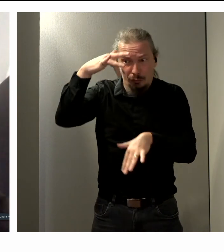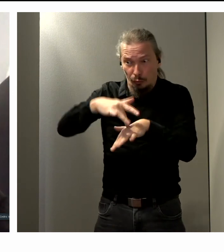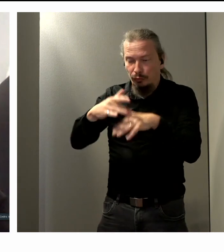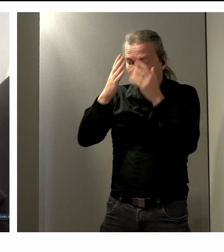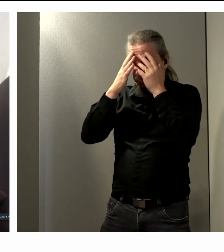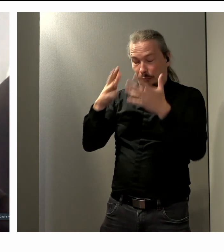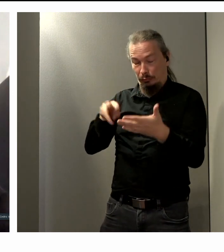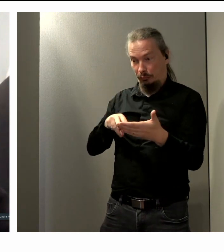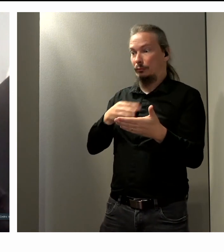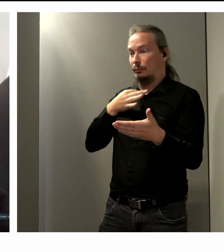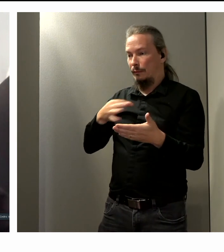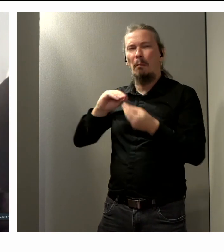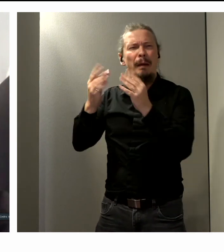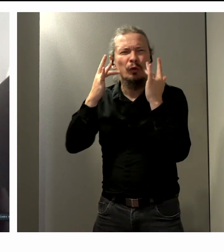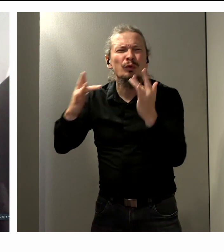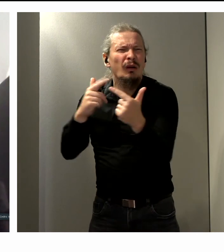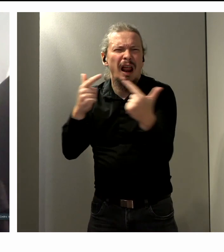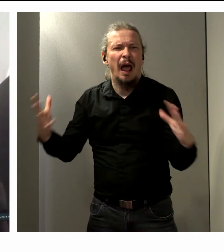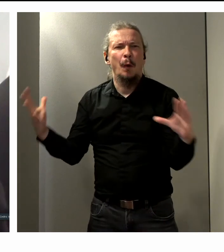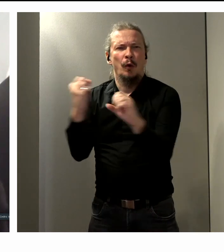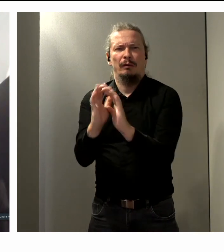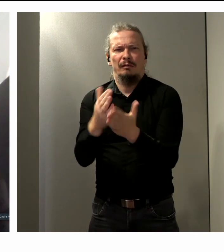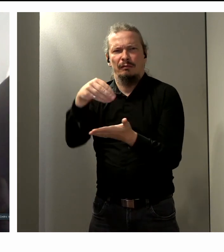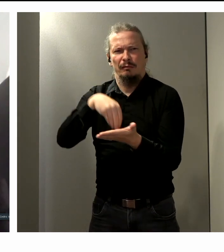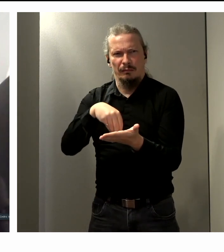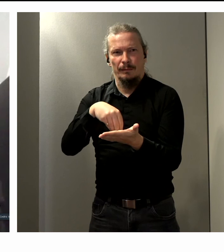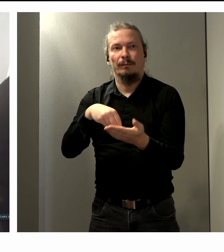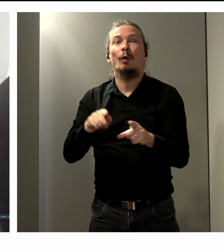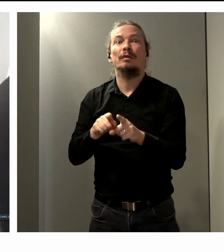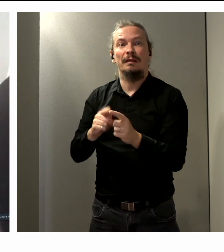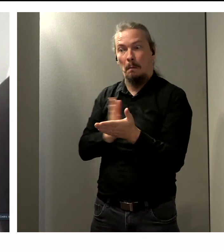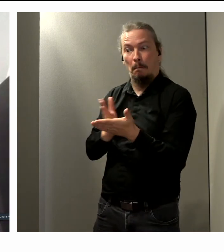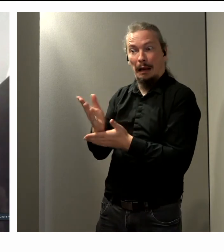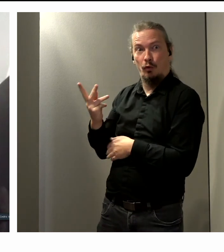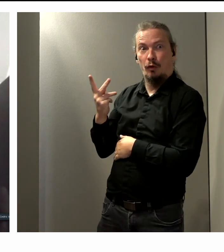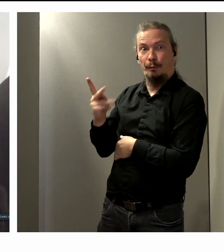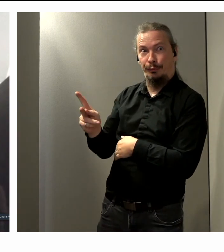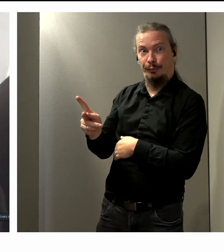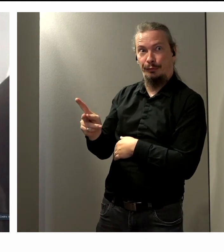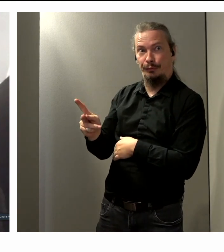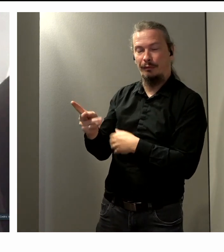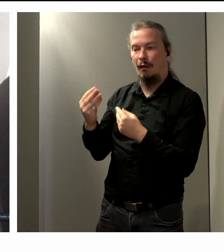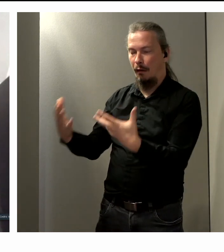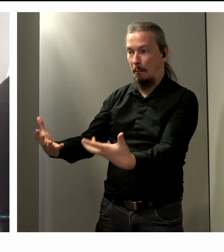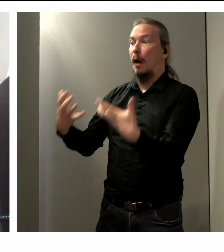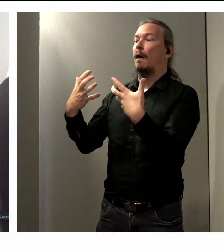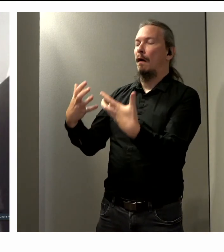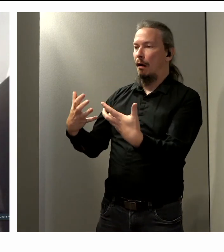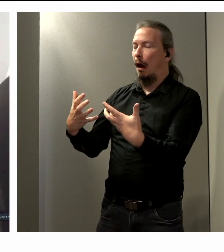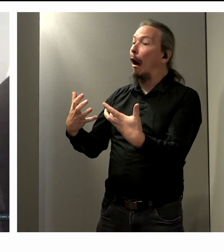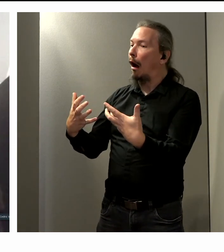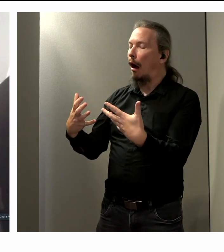bien des égards, les problèmes culturels aussi, mais aussi la façon dont ce parcours, et le mettre en valeur, la façon dont ce parcours pouvait